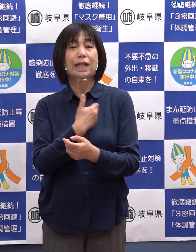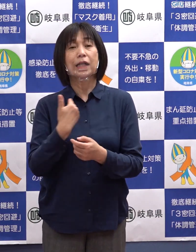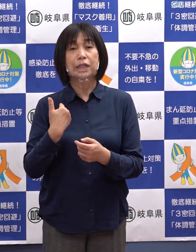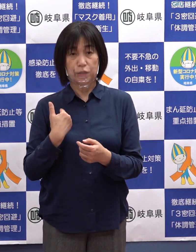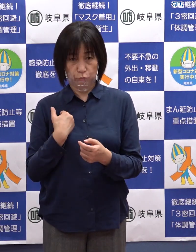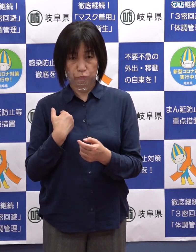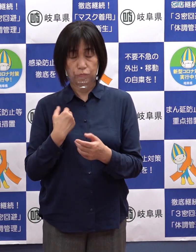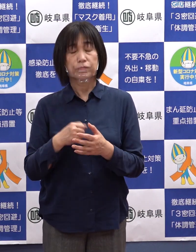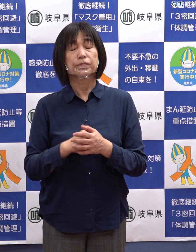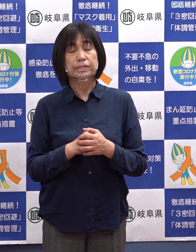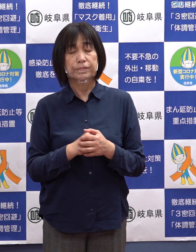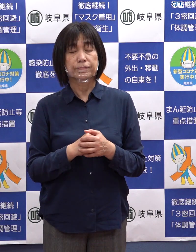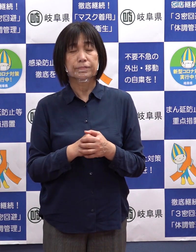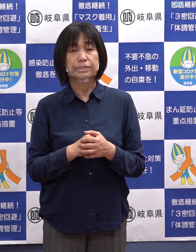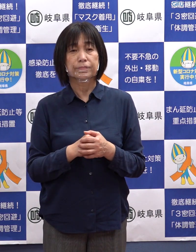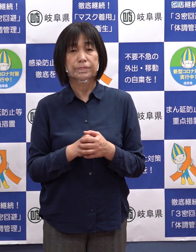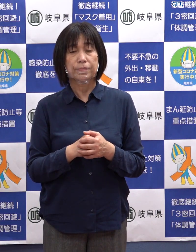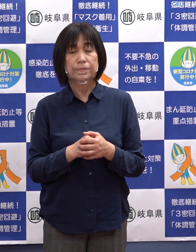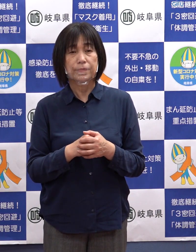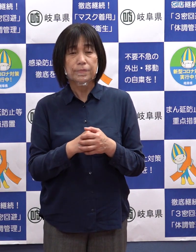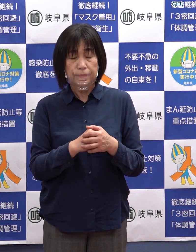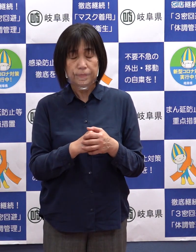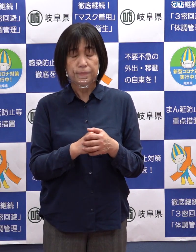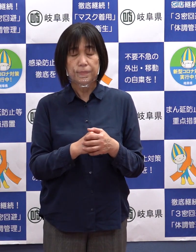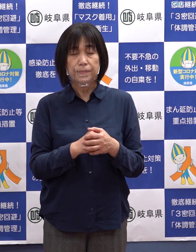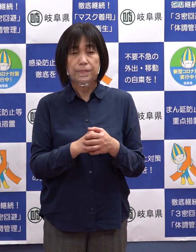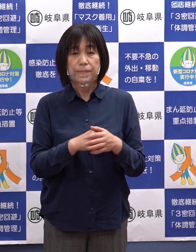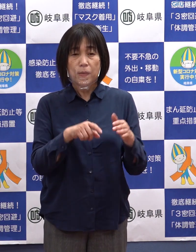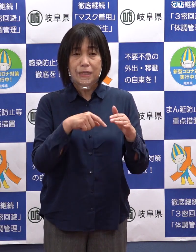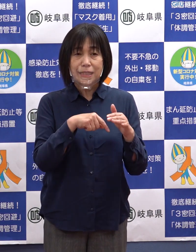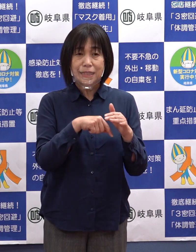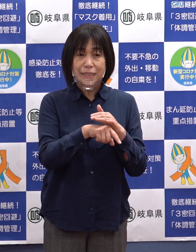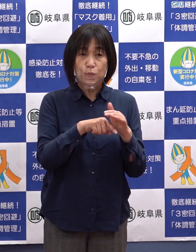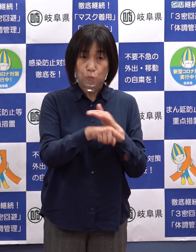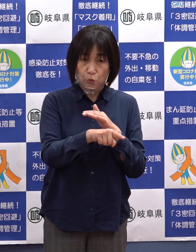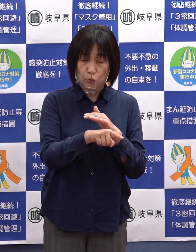ない孤発例といいますかですね、